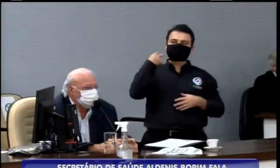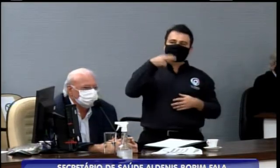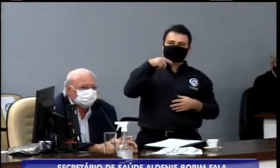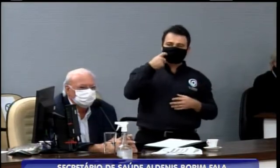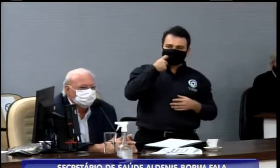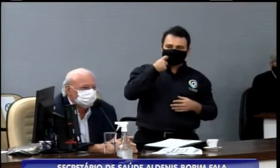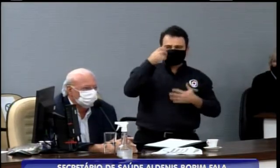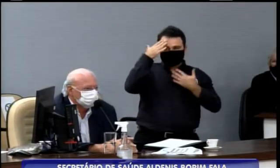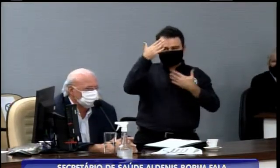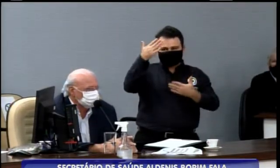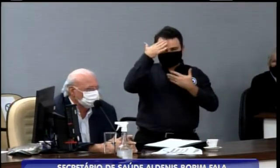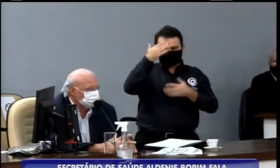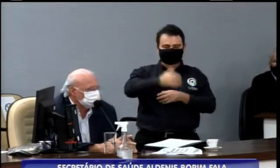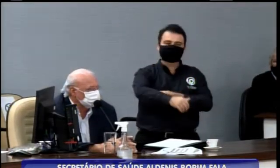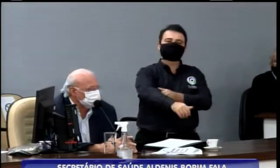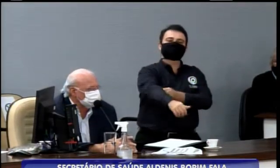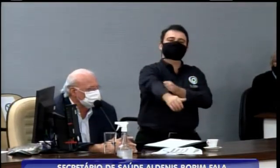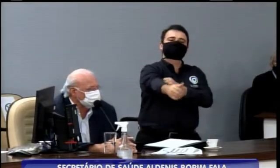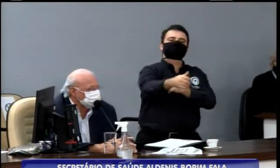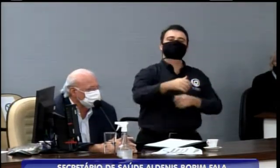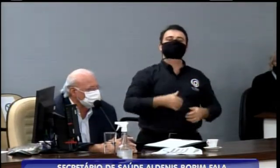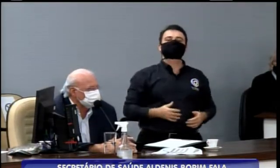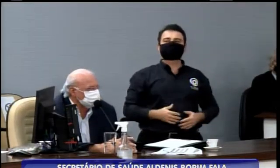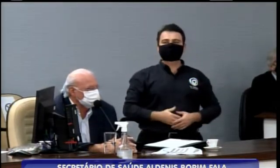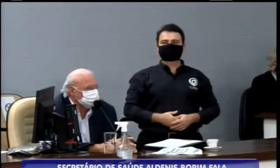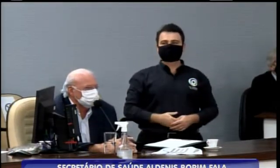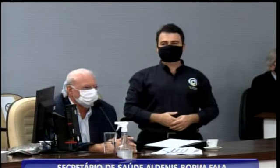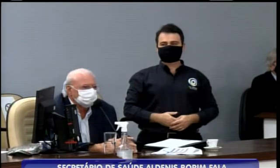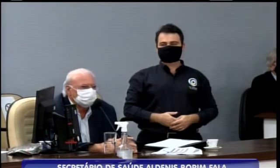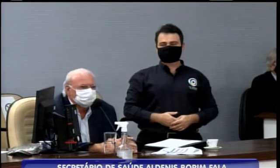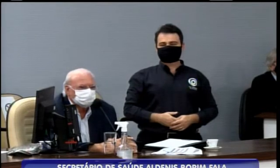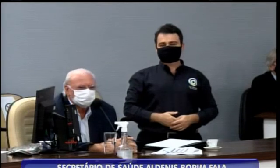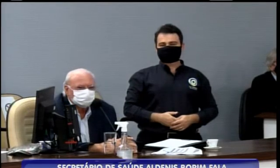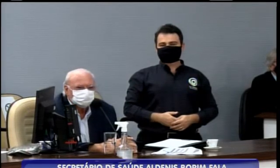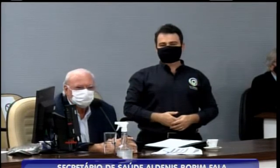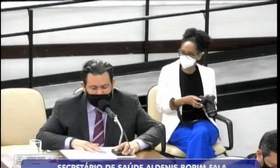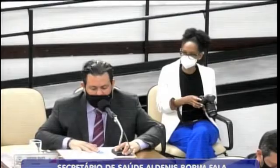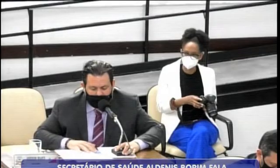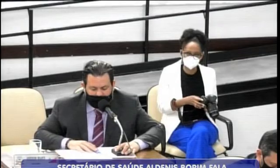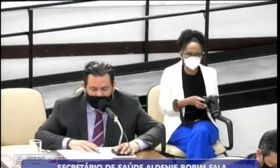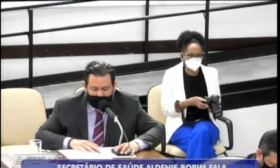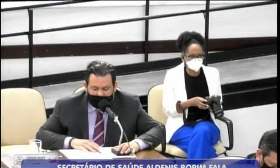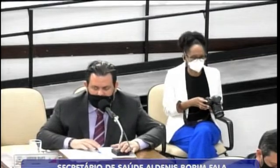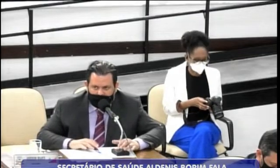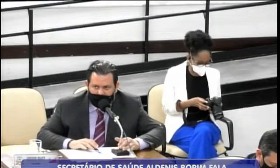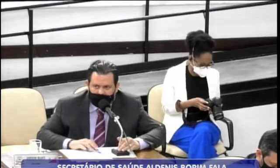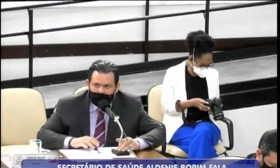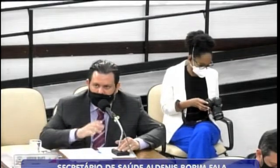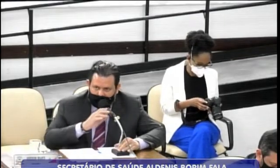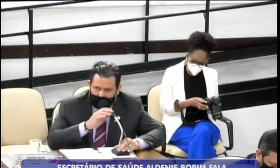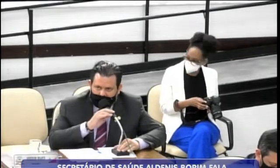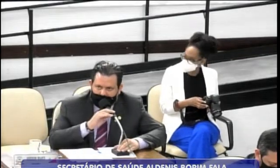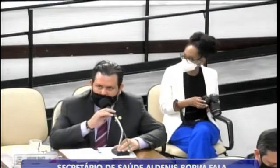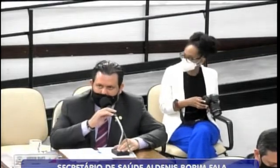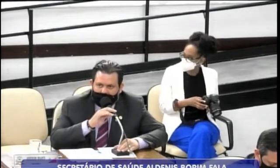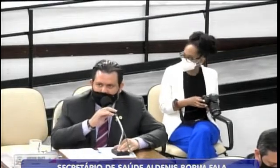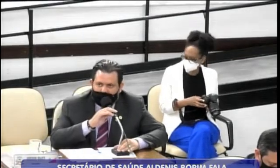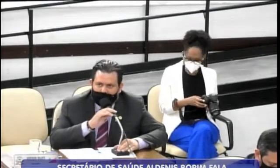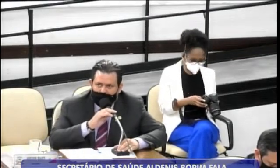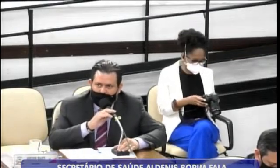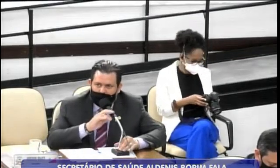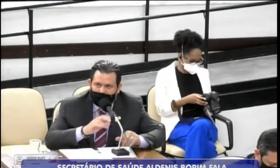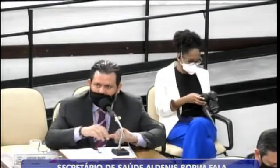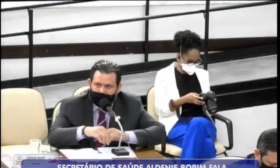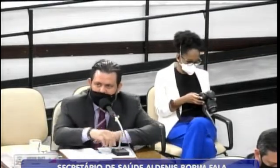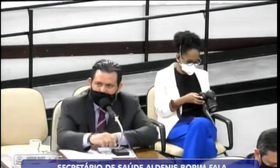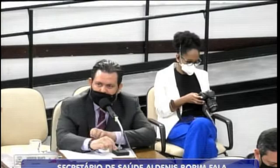Presidente. Pois não. Também queria compartilhar, parabenizar o doutor Aldenes pelo trabalho